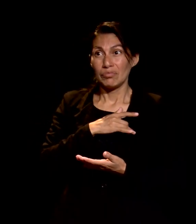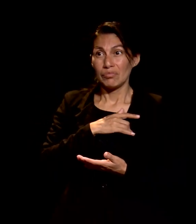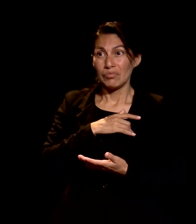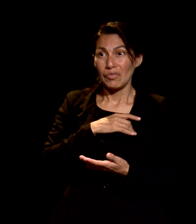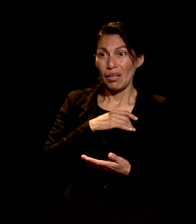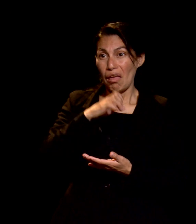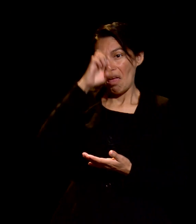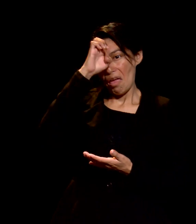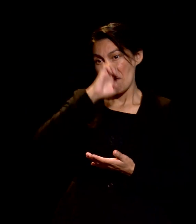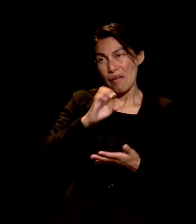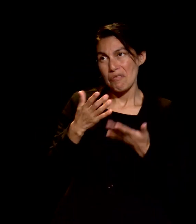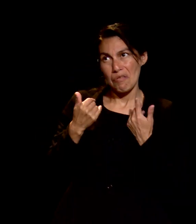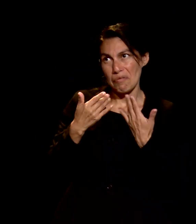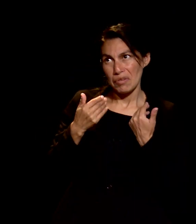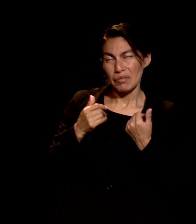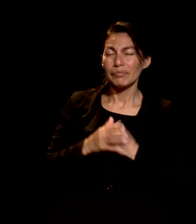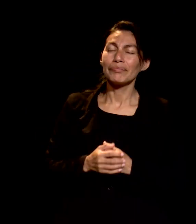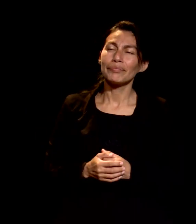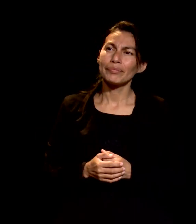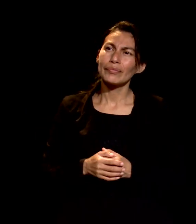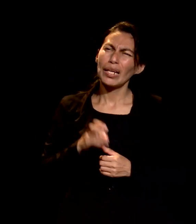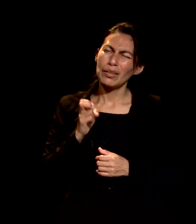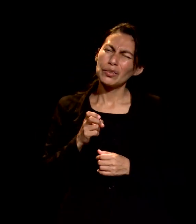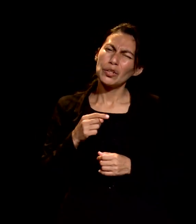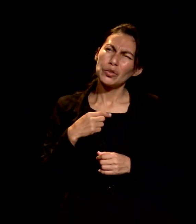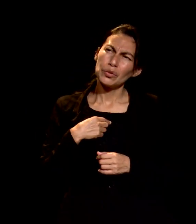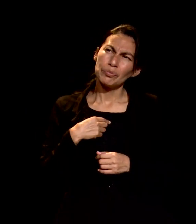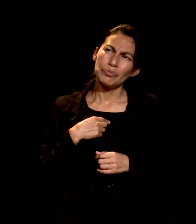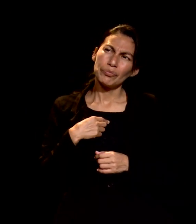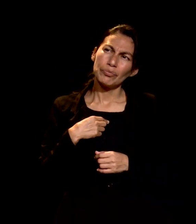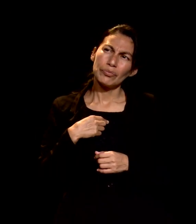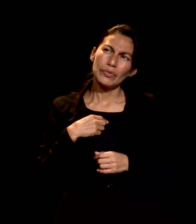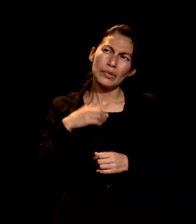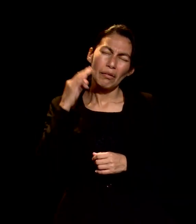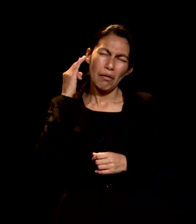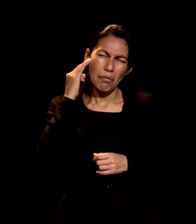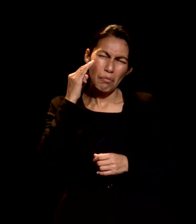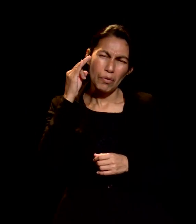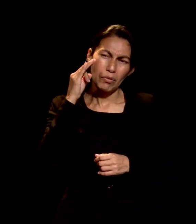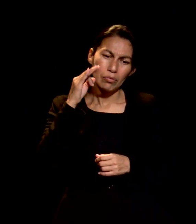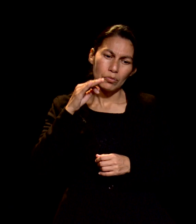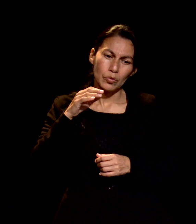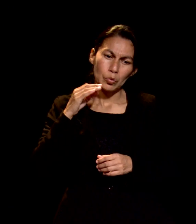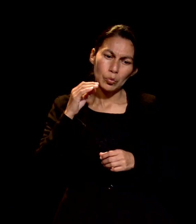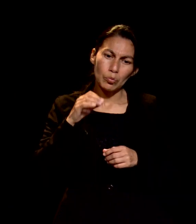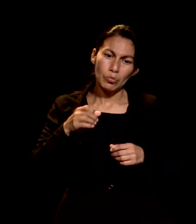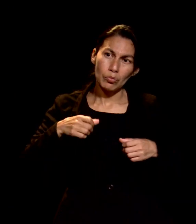efectivamente no pasó mucho tiempo y escuché un claxon de una moto